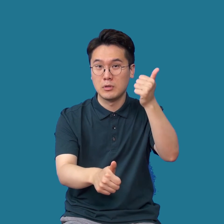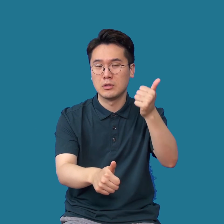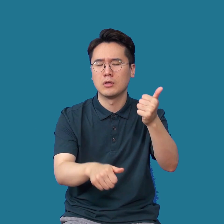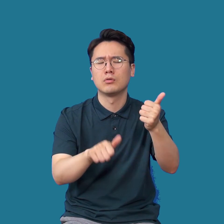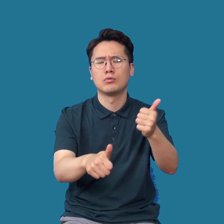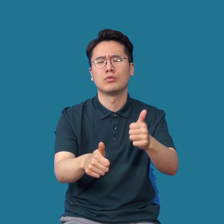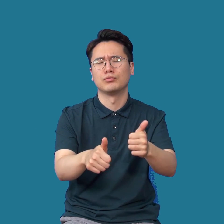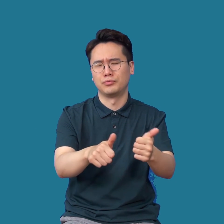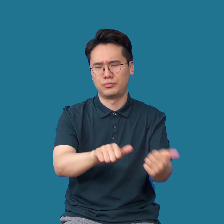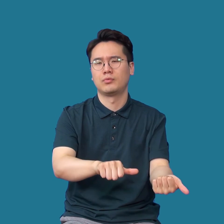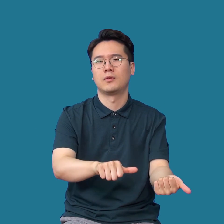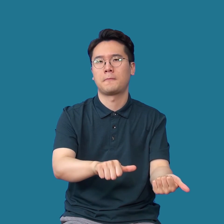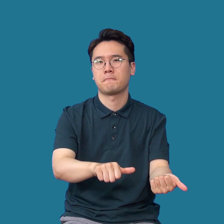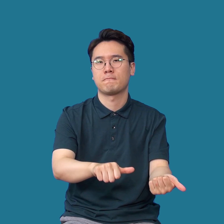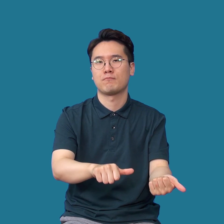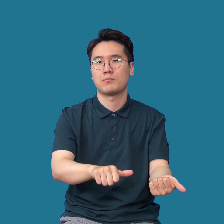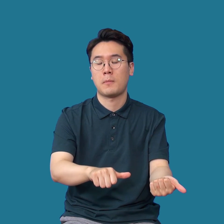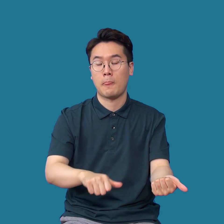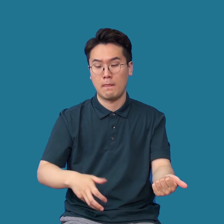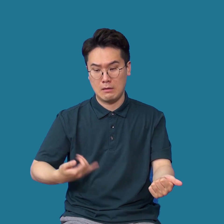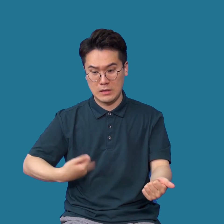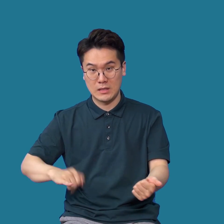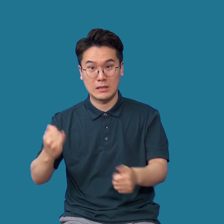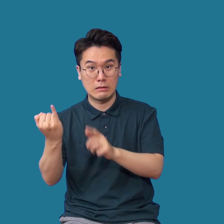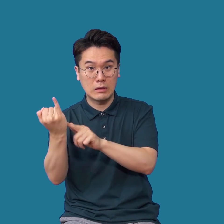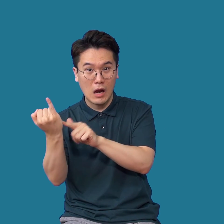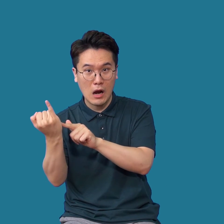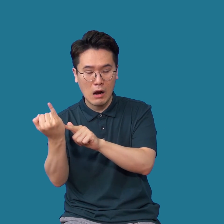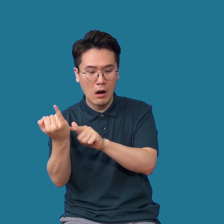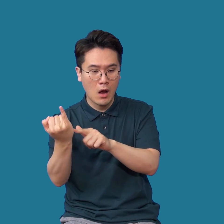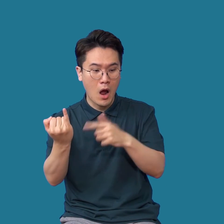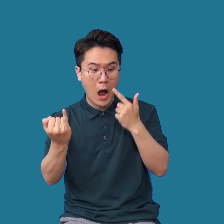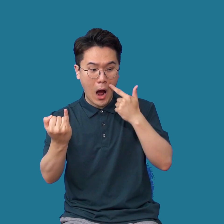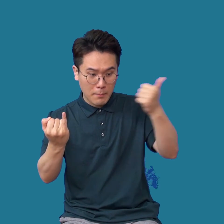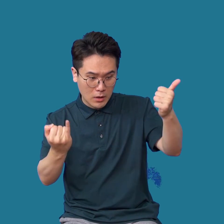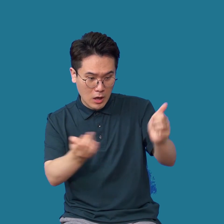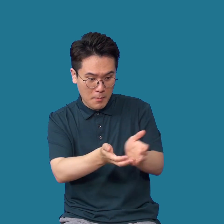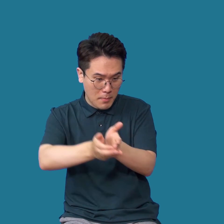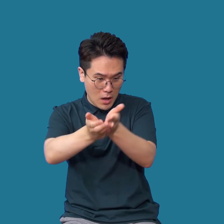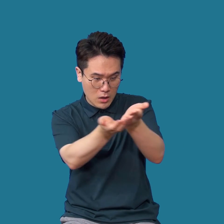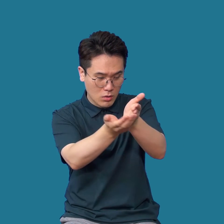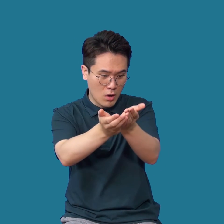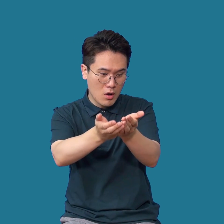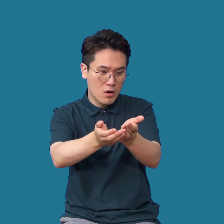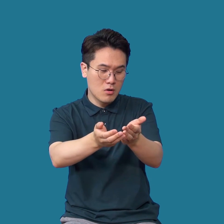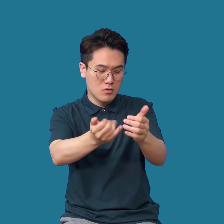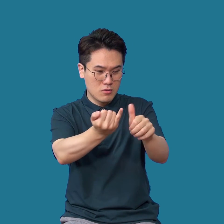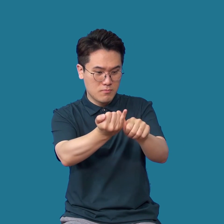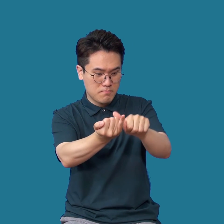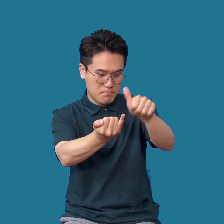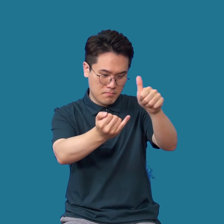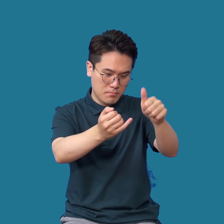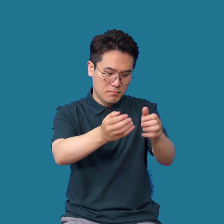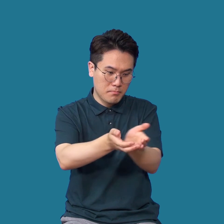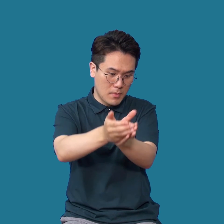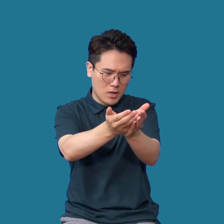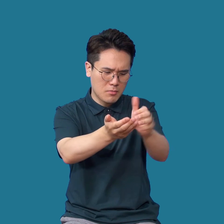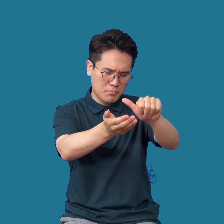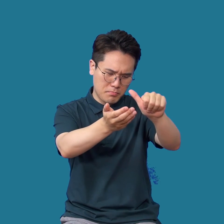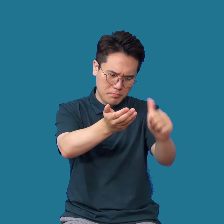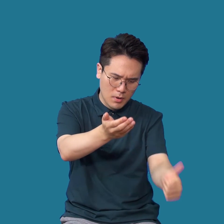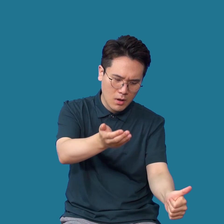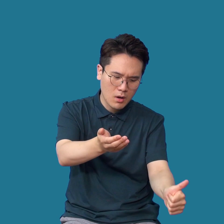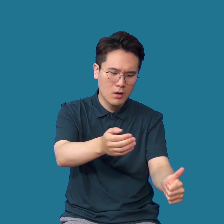샌델버그 딸은 자기 눈앞에서 아버지가 물에 빠져서 허덕대면서 죽어가는 것을 지켜봐야